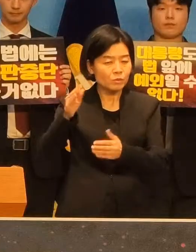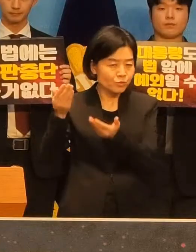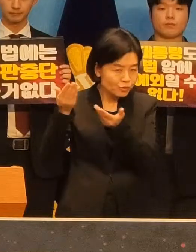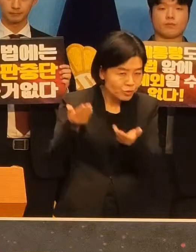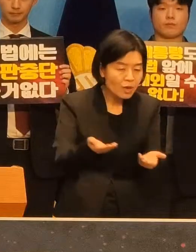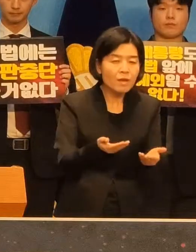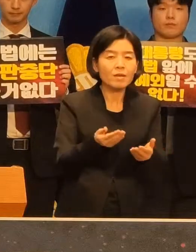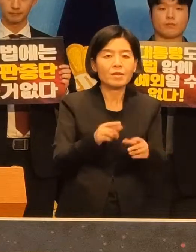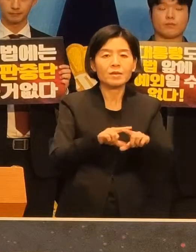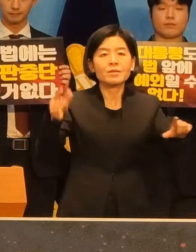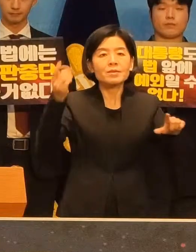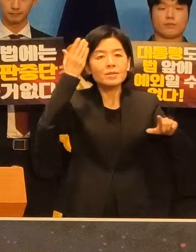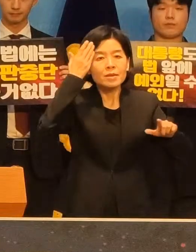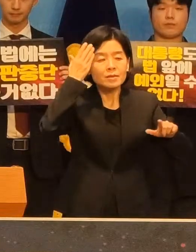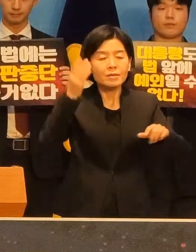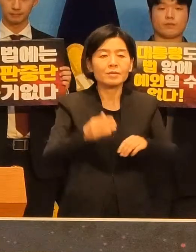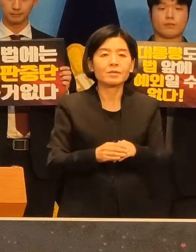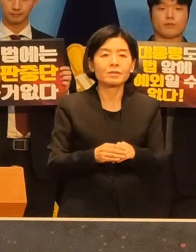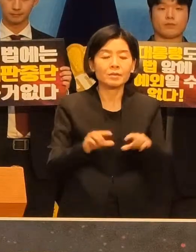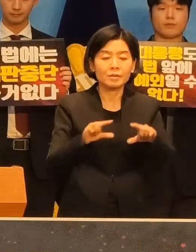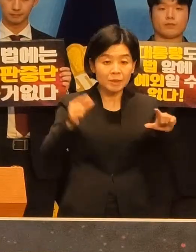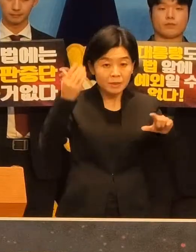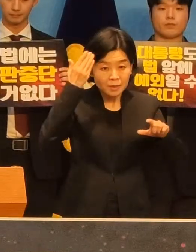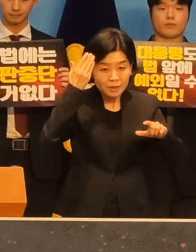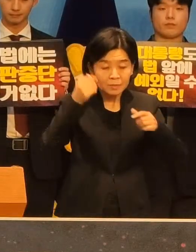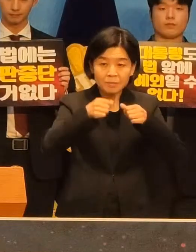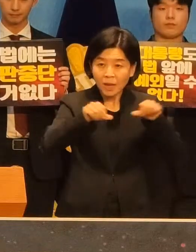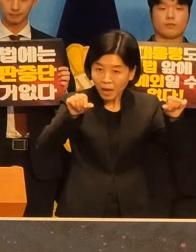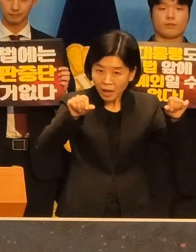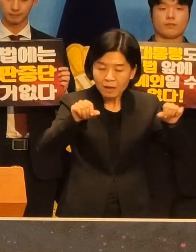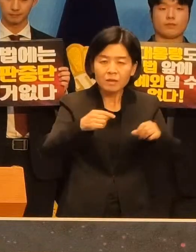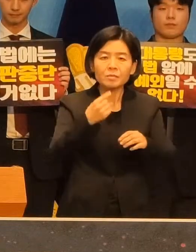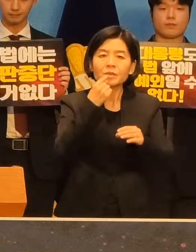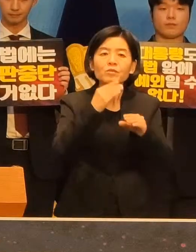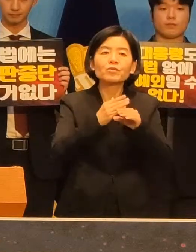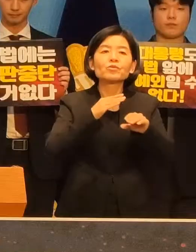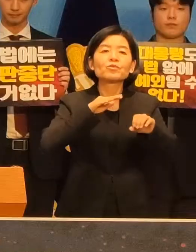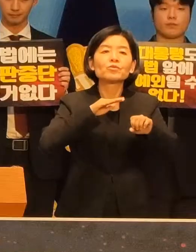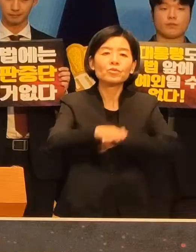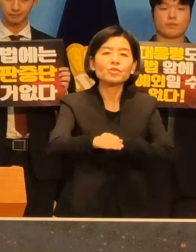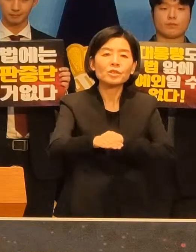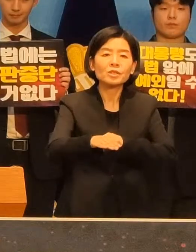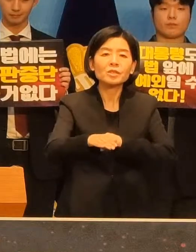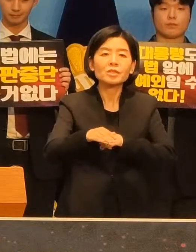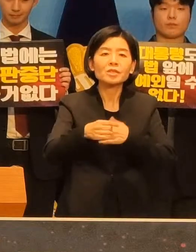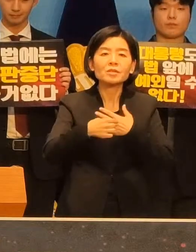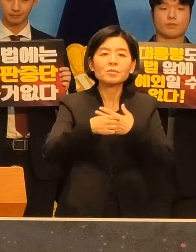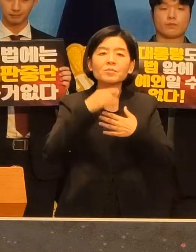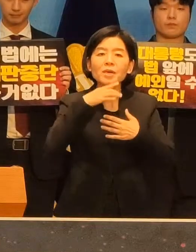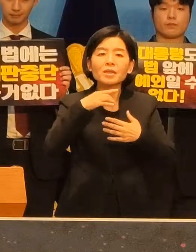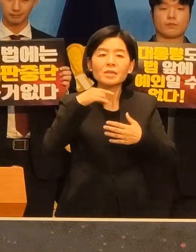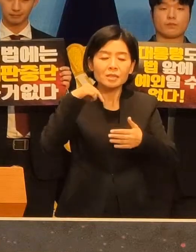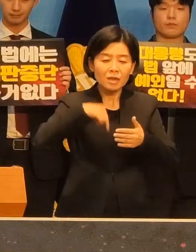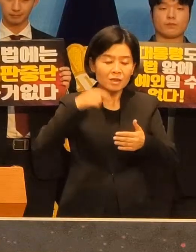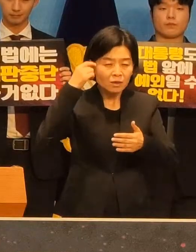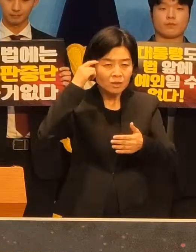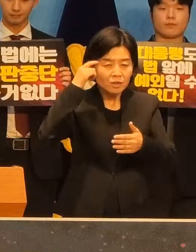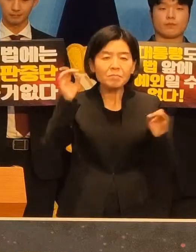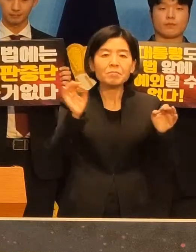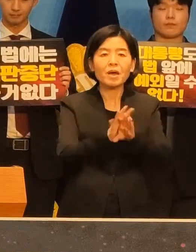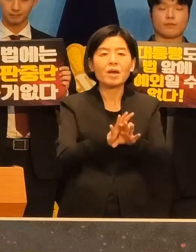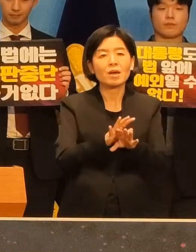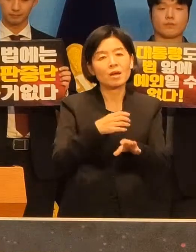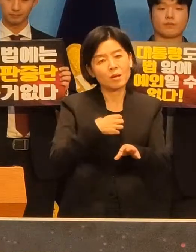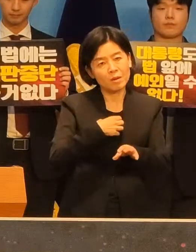할 상식입니다. 그 상식을 무너뜨리는 순간 민주주의는 이름만 남고 정신은 사라질 것입니다.